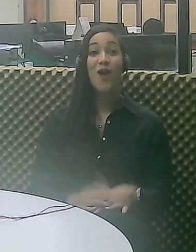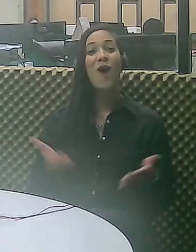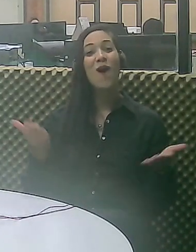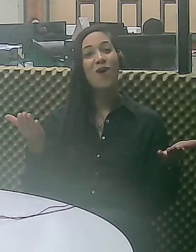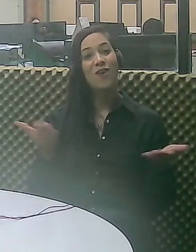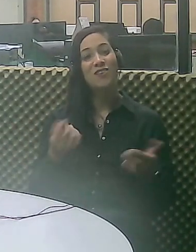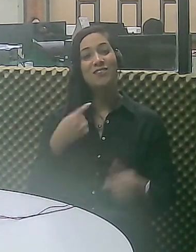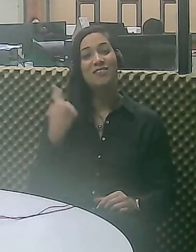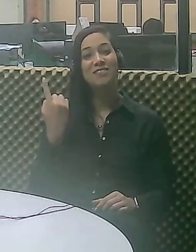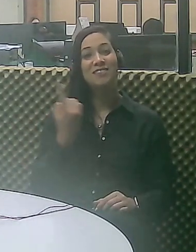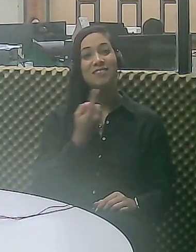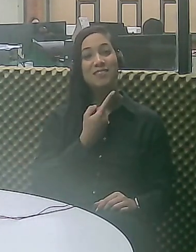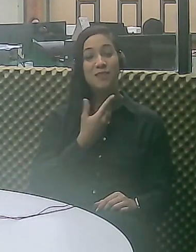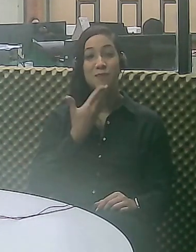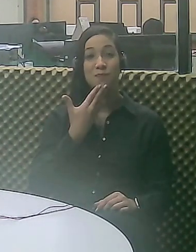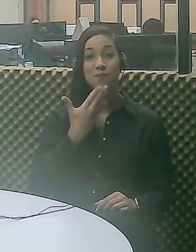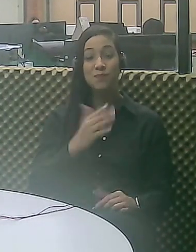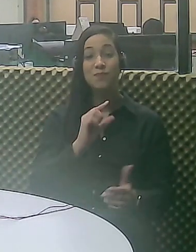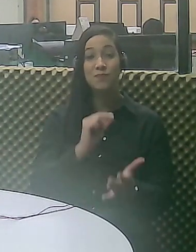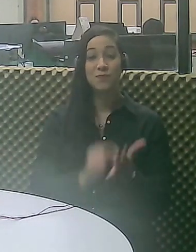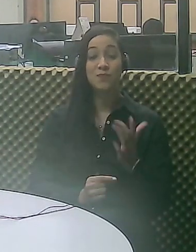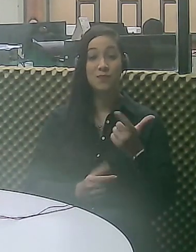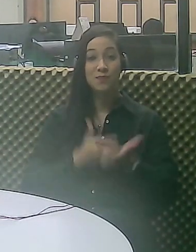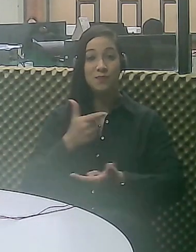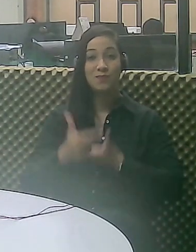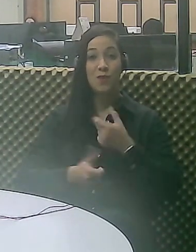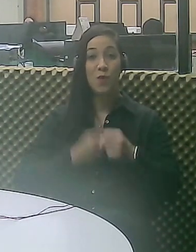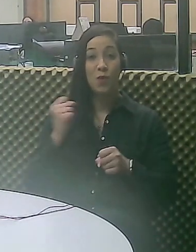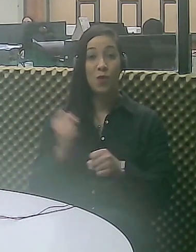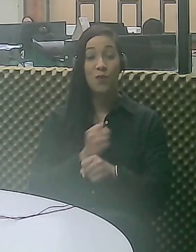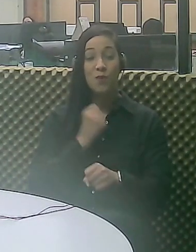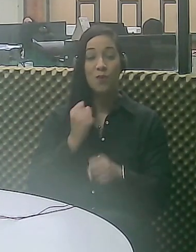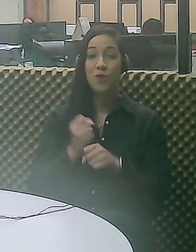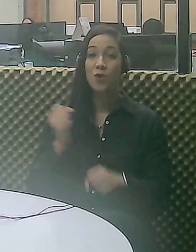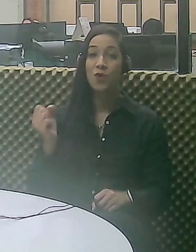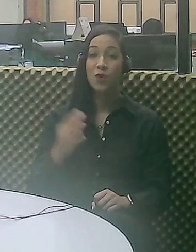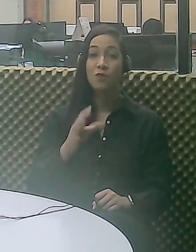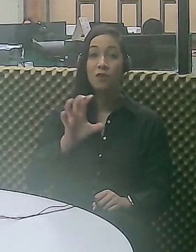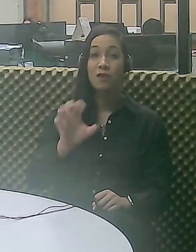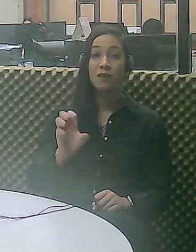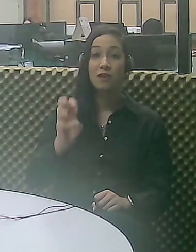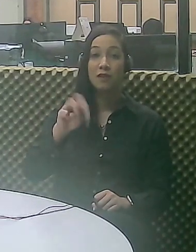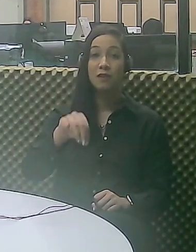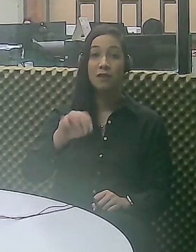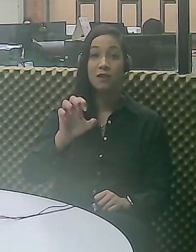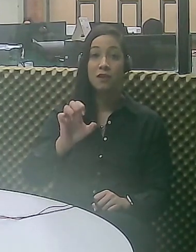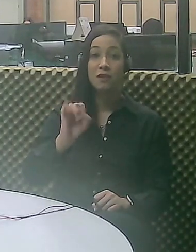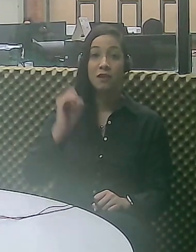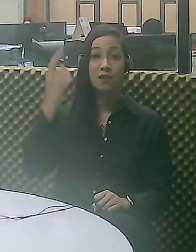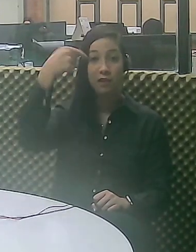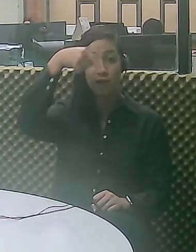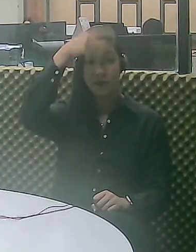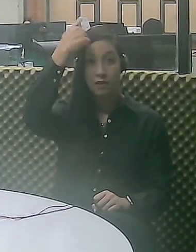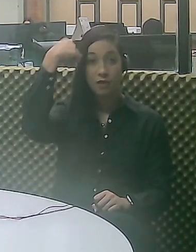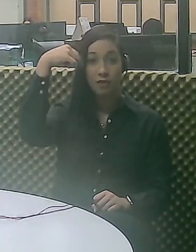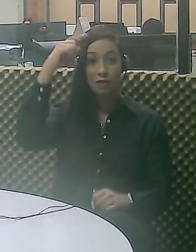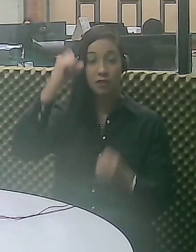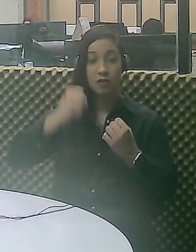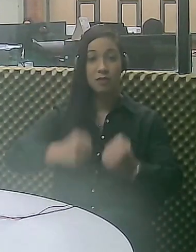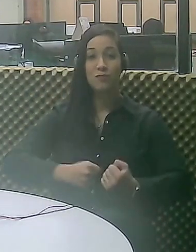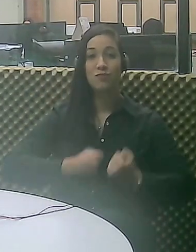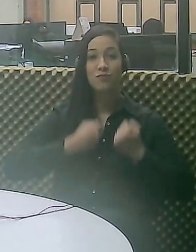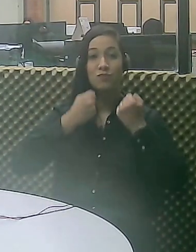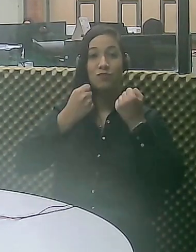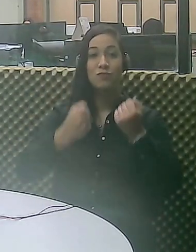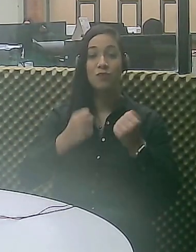nós assinamos a ordem de serviço da construção de mais uma EMEI no bairro São Jorge. Essa é